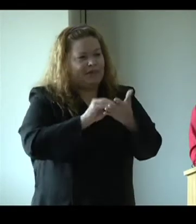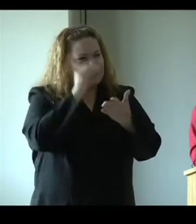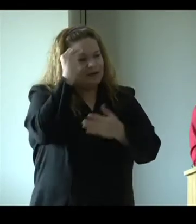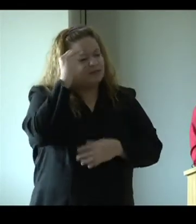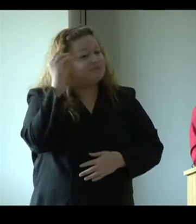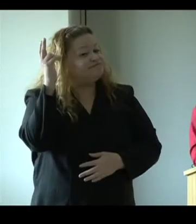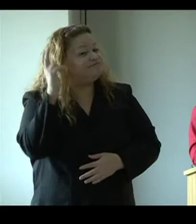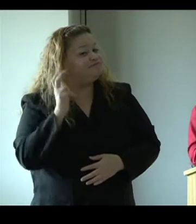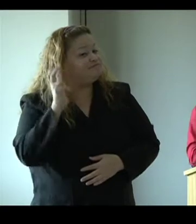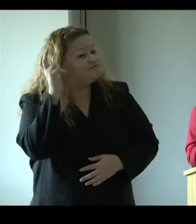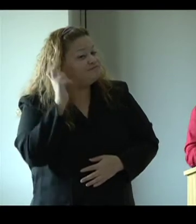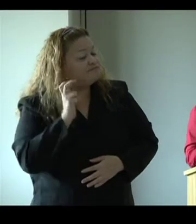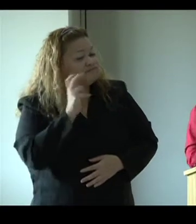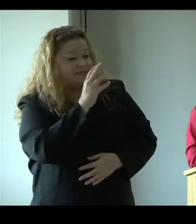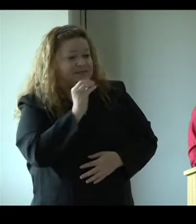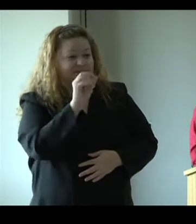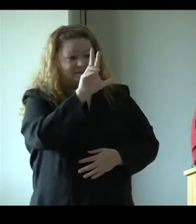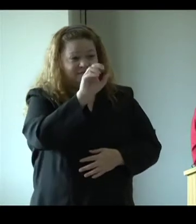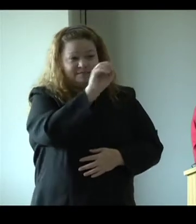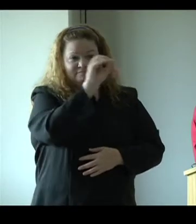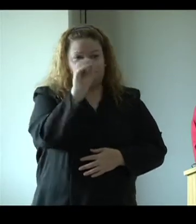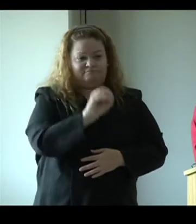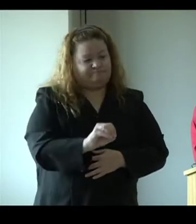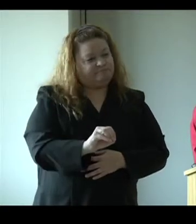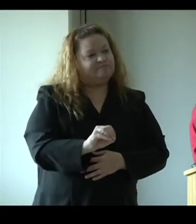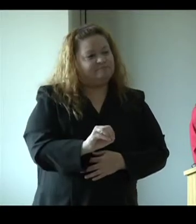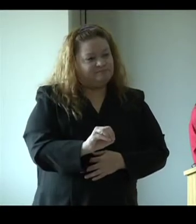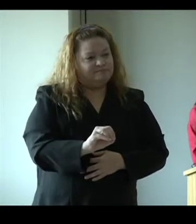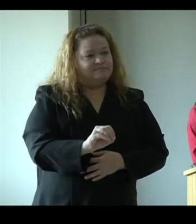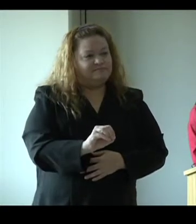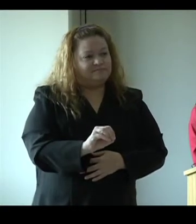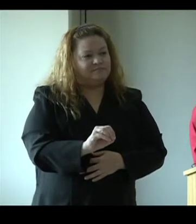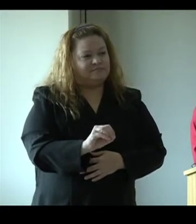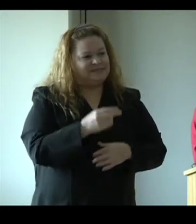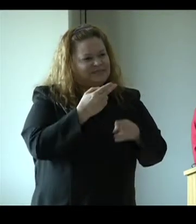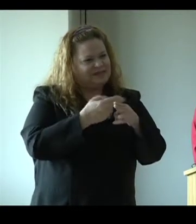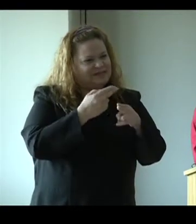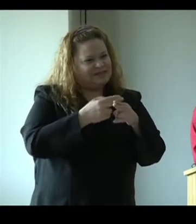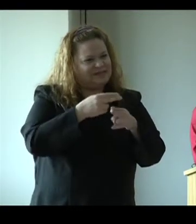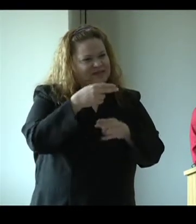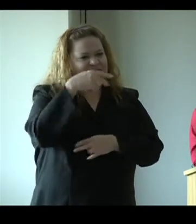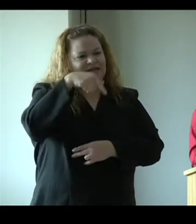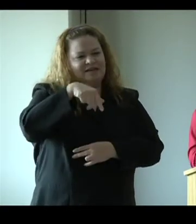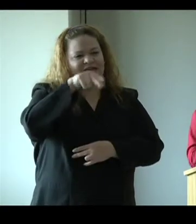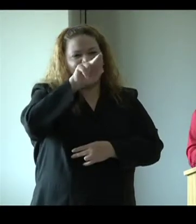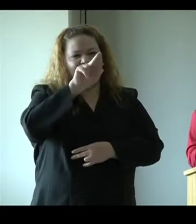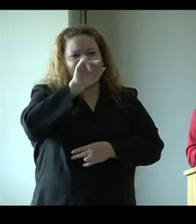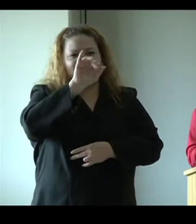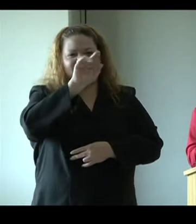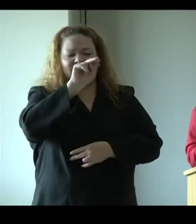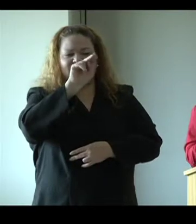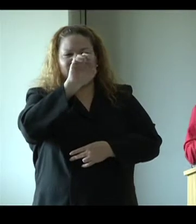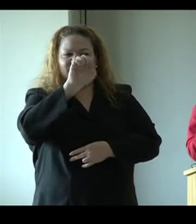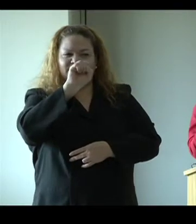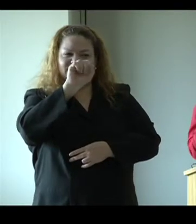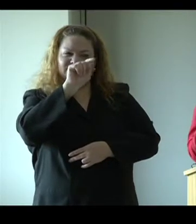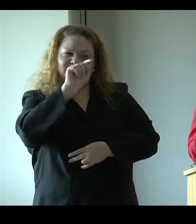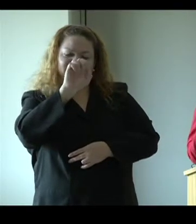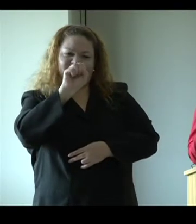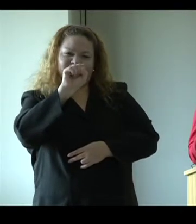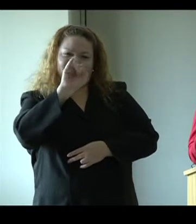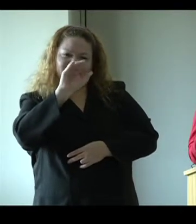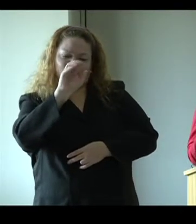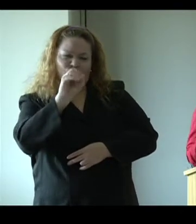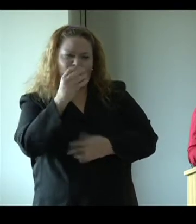mayormente y un 30% se llama kinestésico que es la persona que aprende de lo que